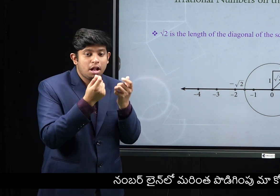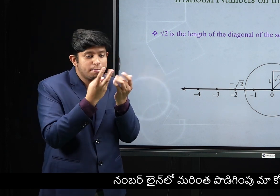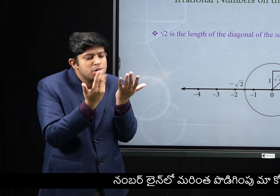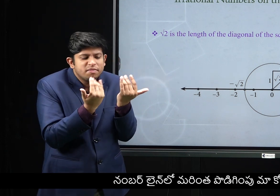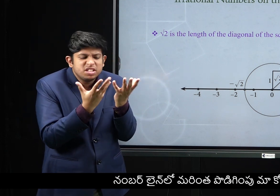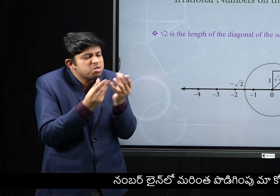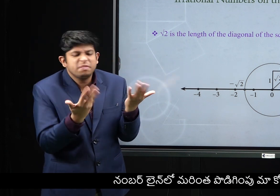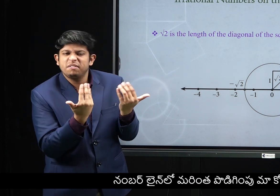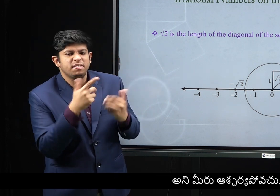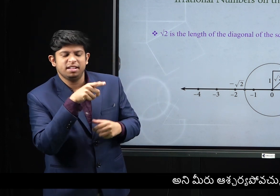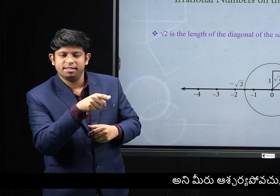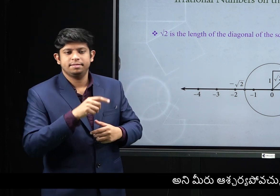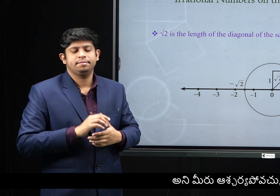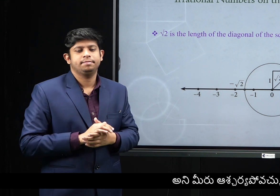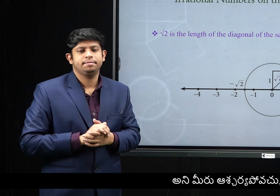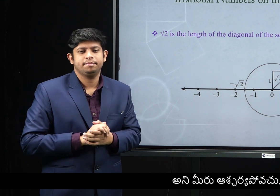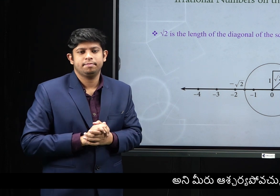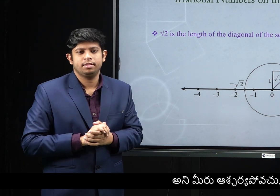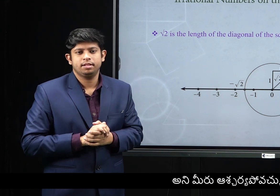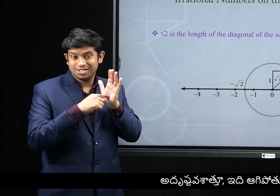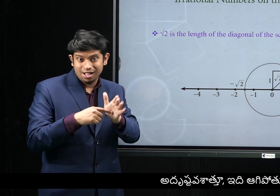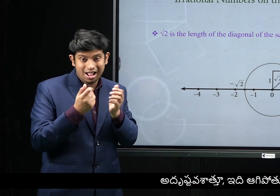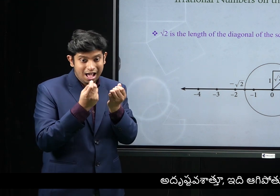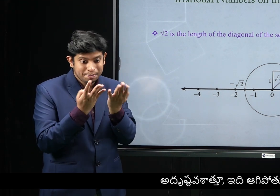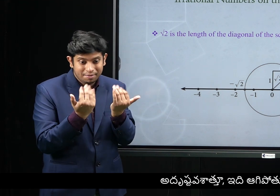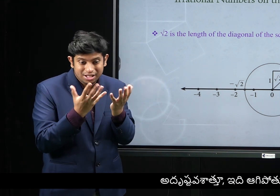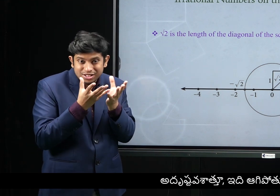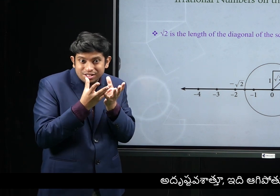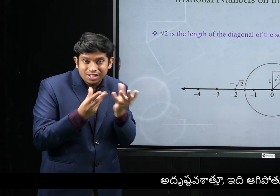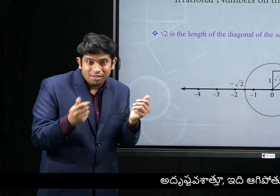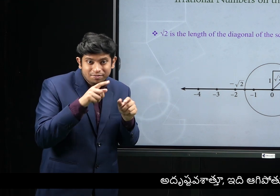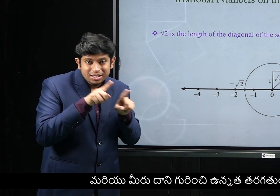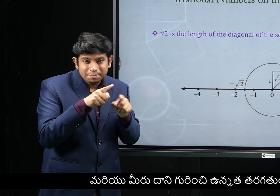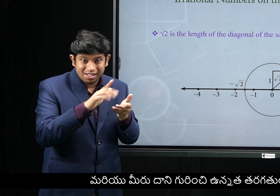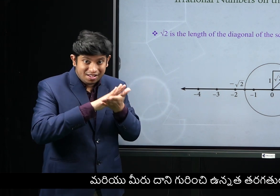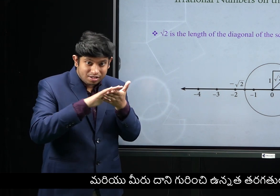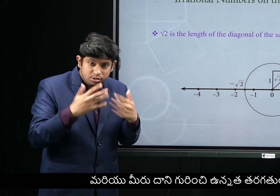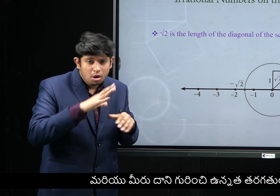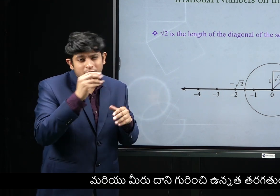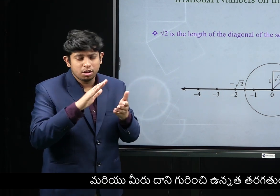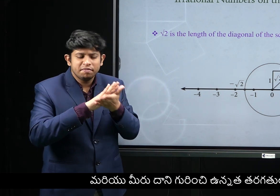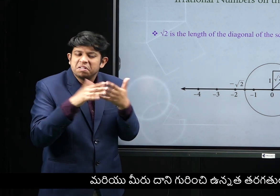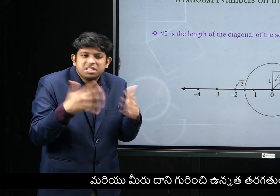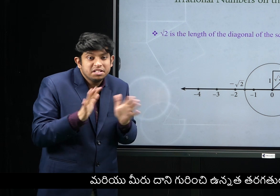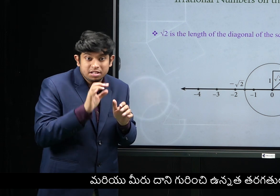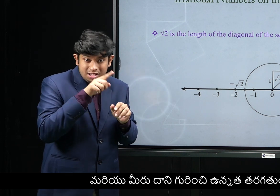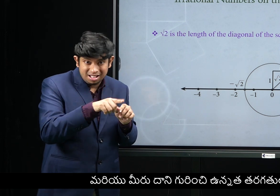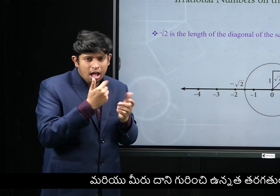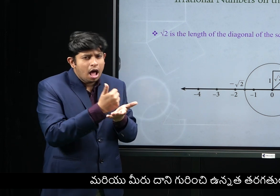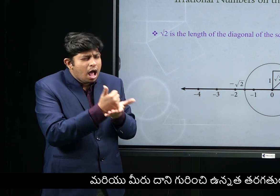కోసం వేచి ఉందా అని మీరు ఆశ్చర్యపోవచ్చు. అదృష్టవశాత్తు అది ఆగిపోతుంది మరియు మీరు దాని గురించి ఉన్నత తరగతుల్లో